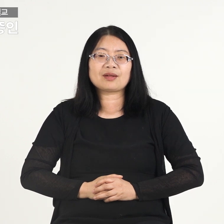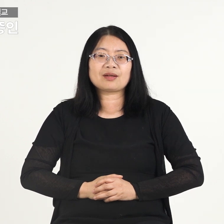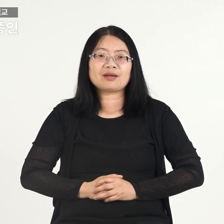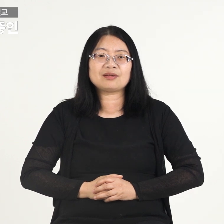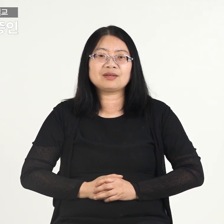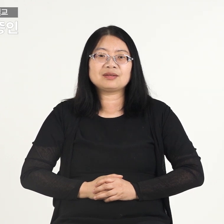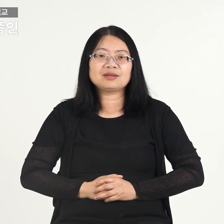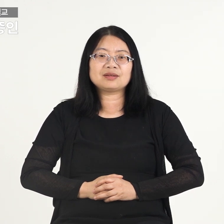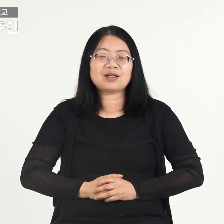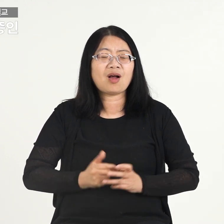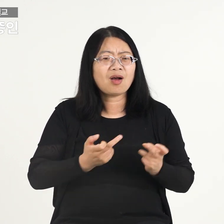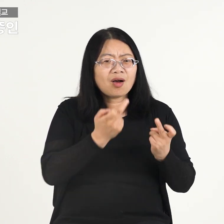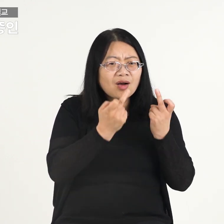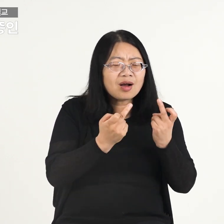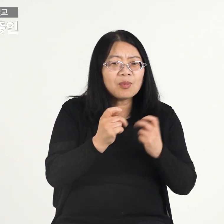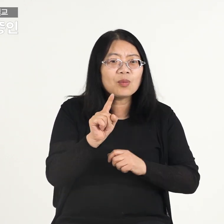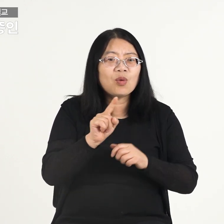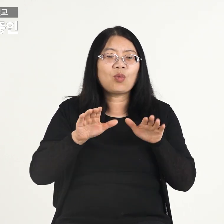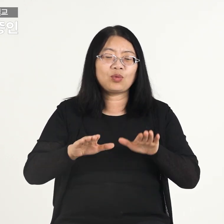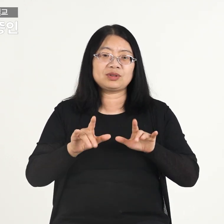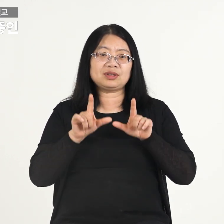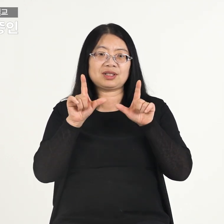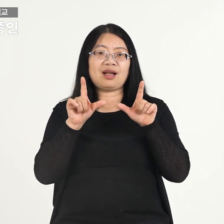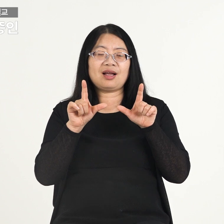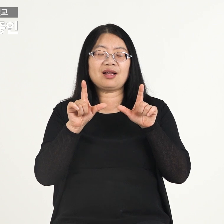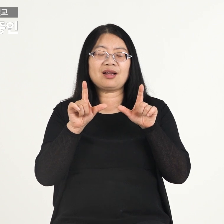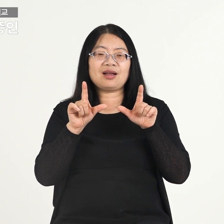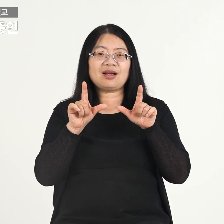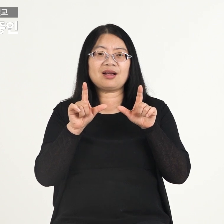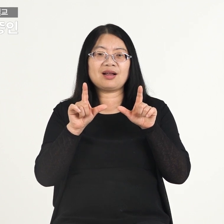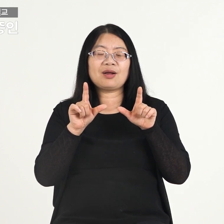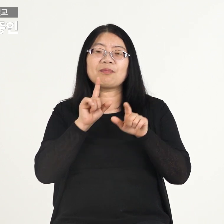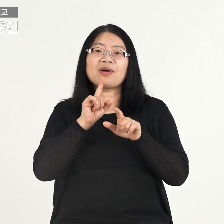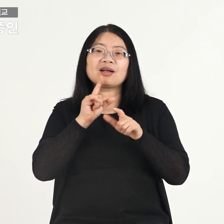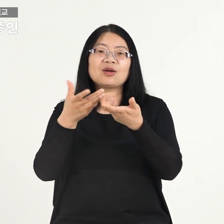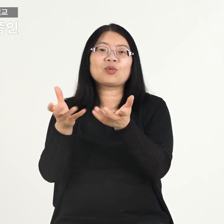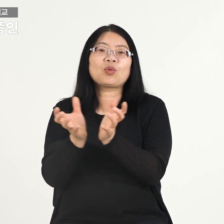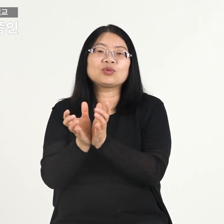그러니까 여기 형제들은 오늘날 어느 공동체를 얘기하냐